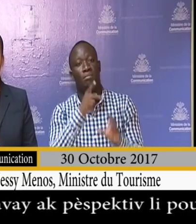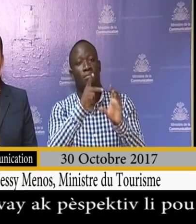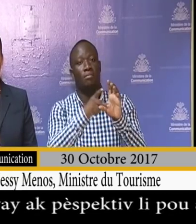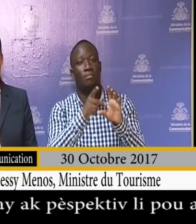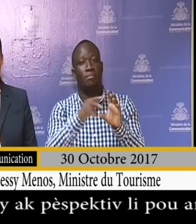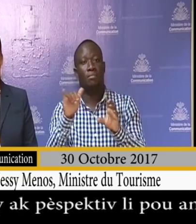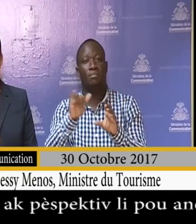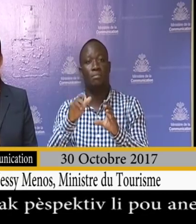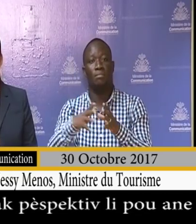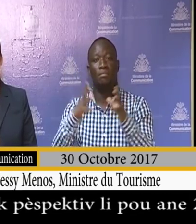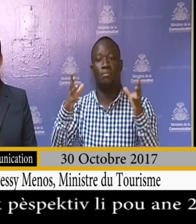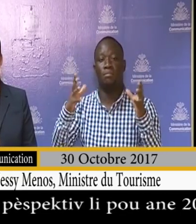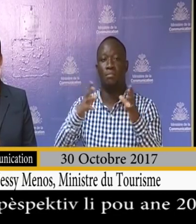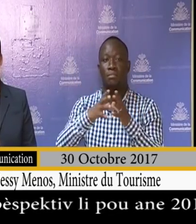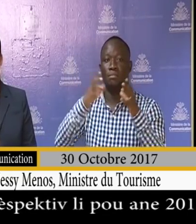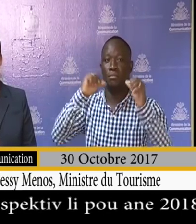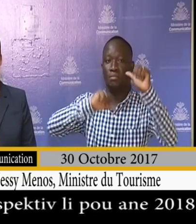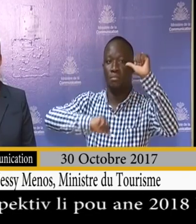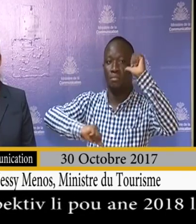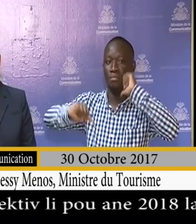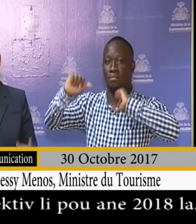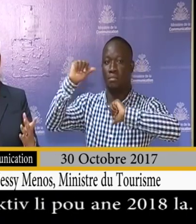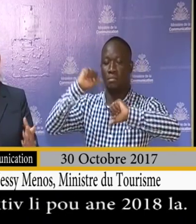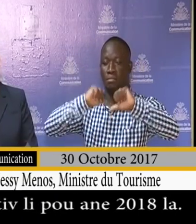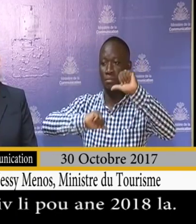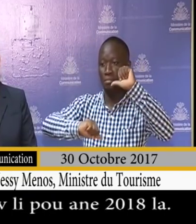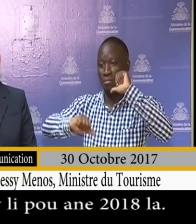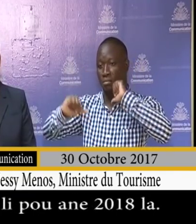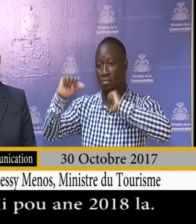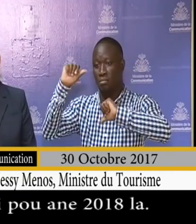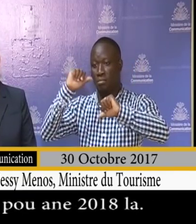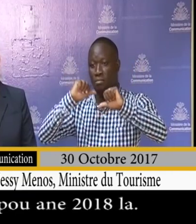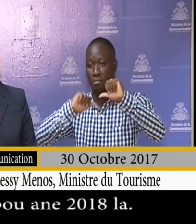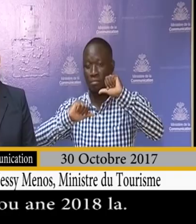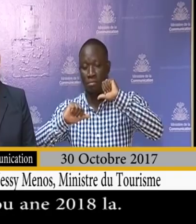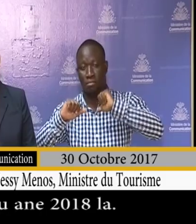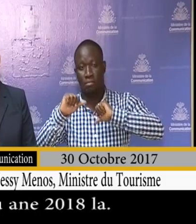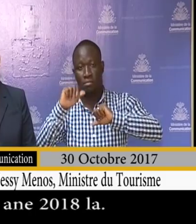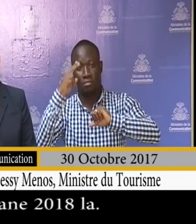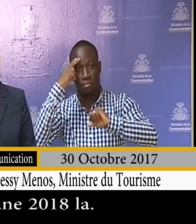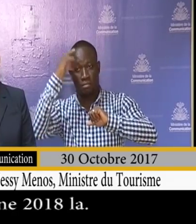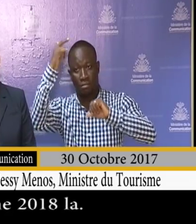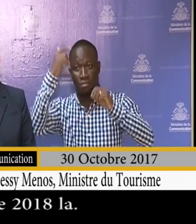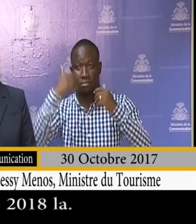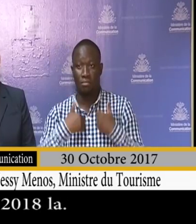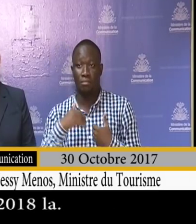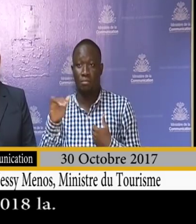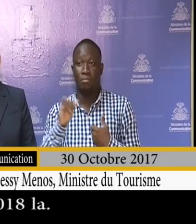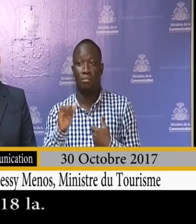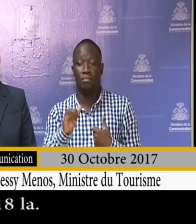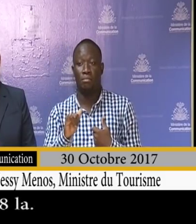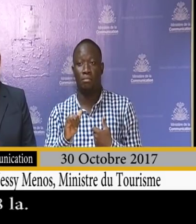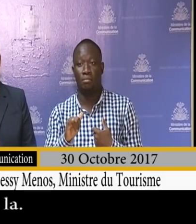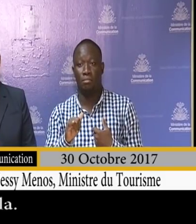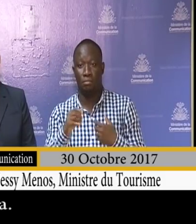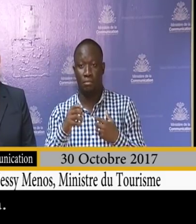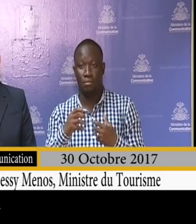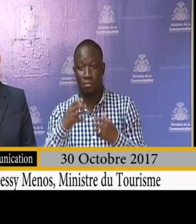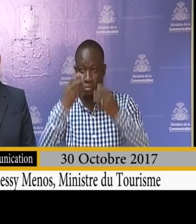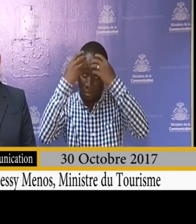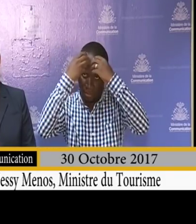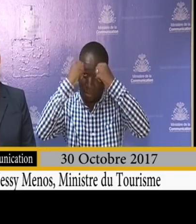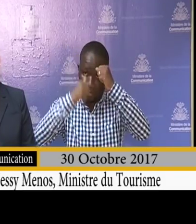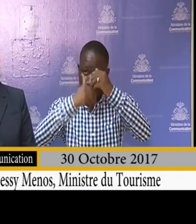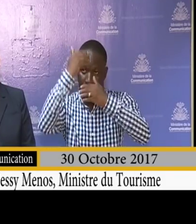aussi à plusieurs fois, allons le dire, et nous connaissons aussi que Haïti Kounia Tovingen est vice-présidence au niveau